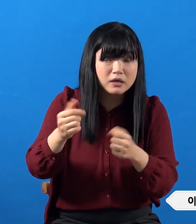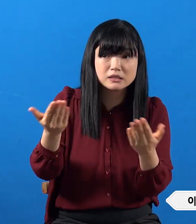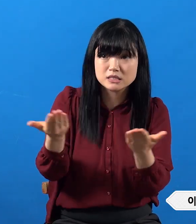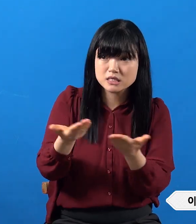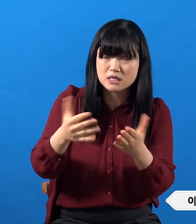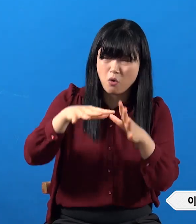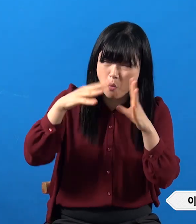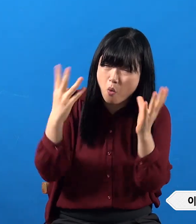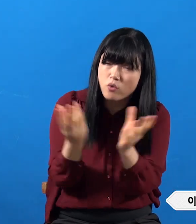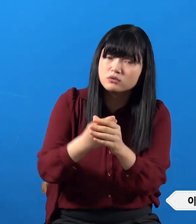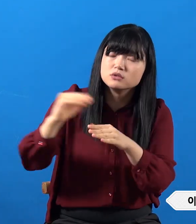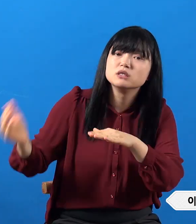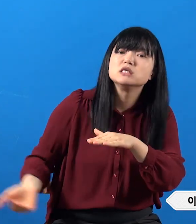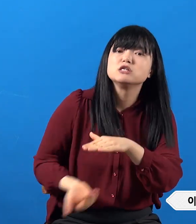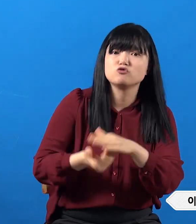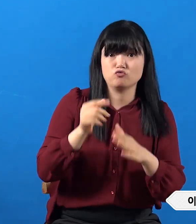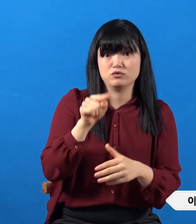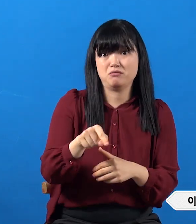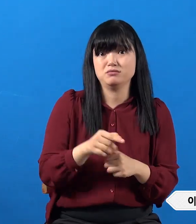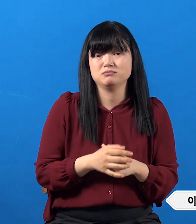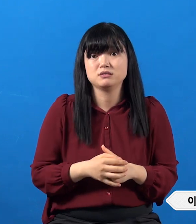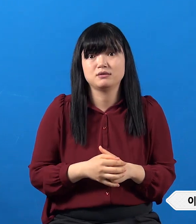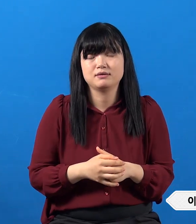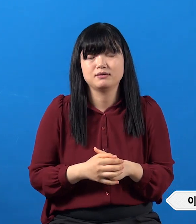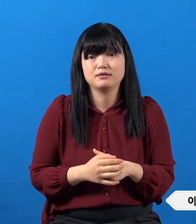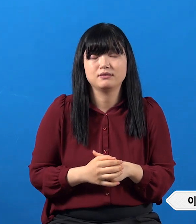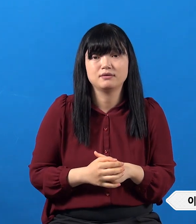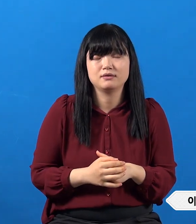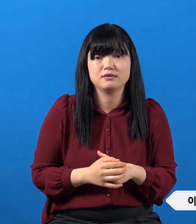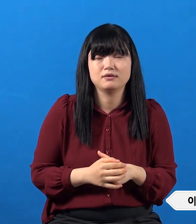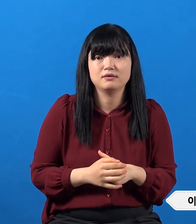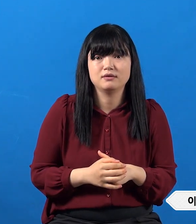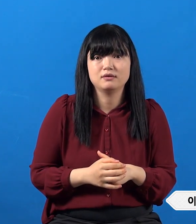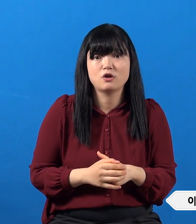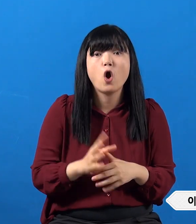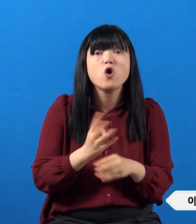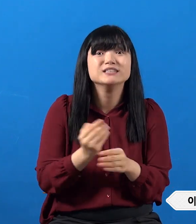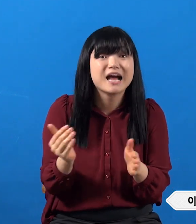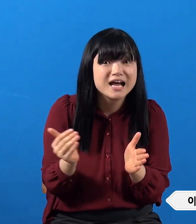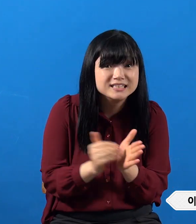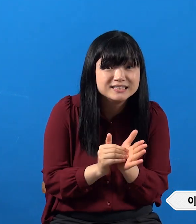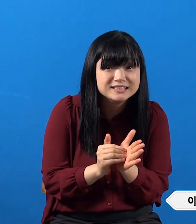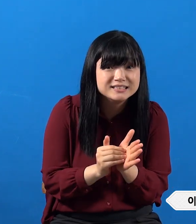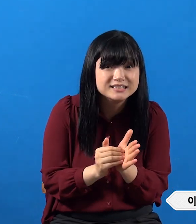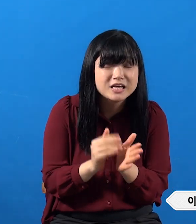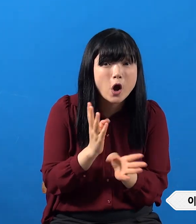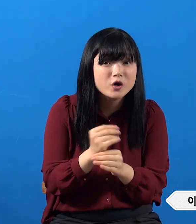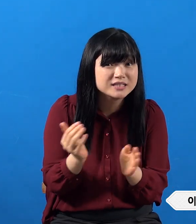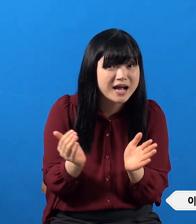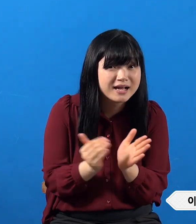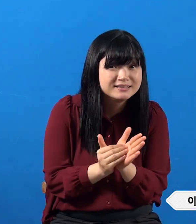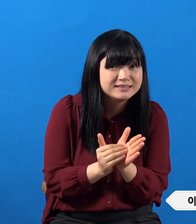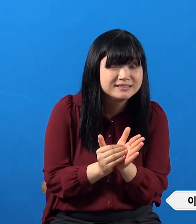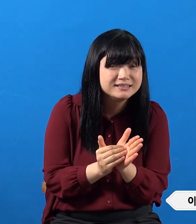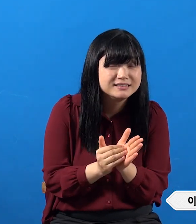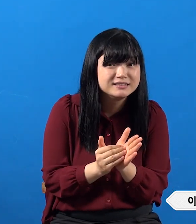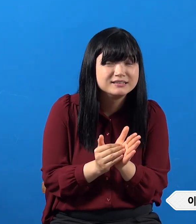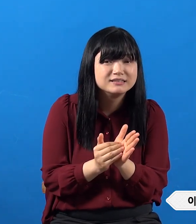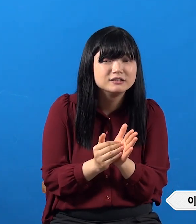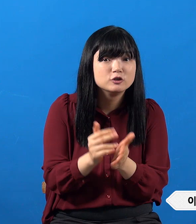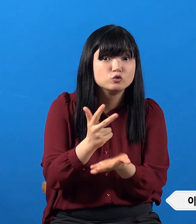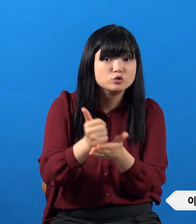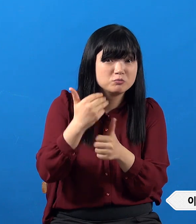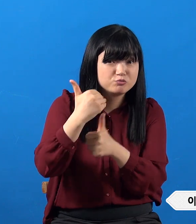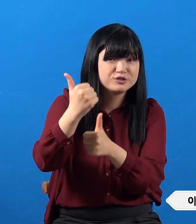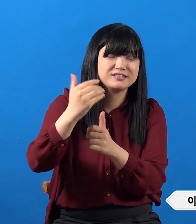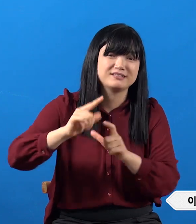그의 일을 온전히 이루는 것이죠. 네. 언제까지 그 일을 이루며 살아야 할까요?